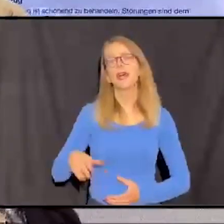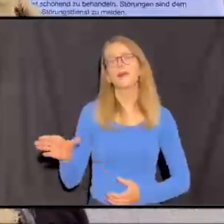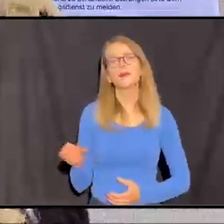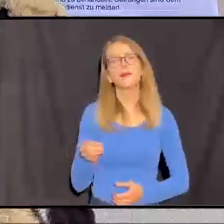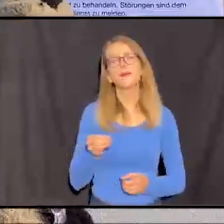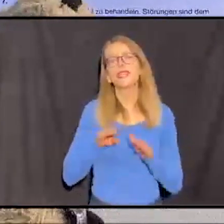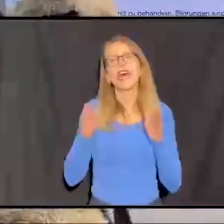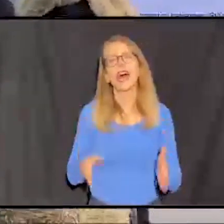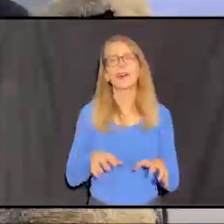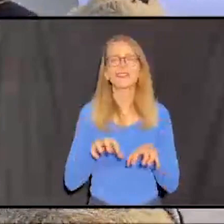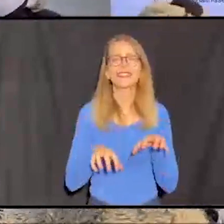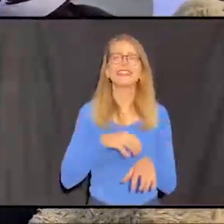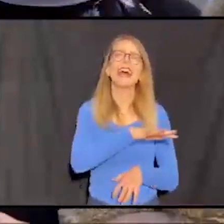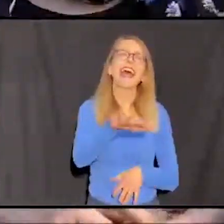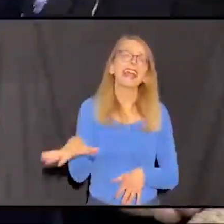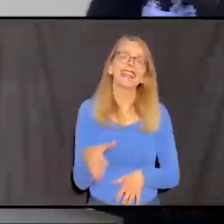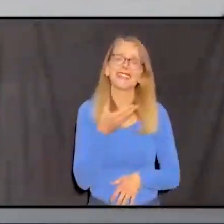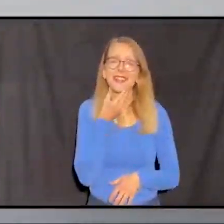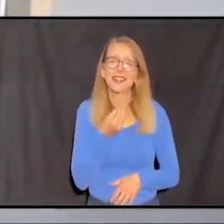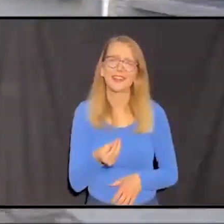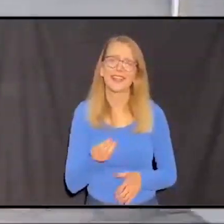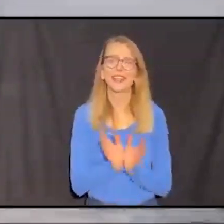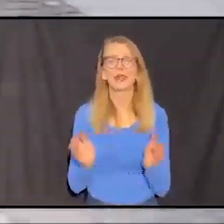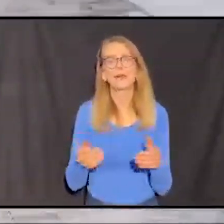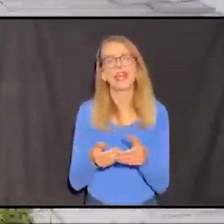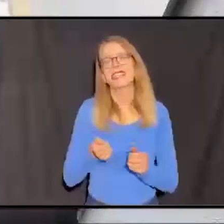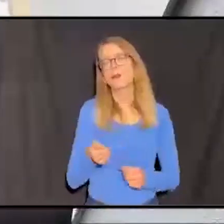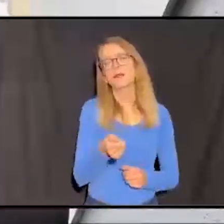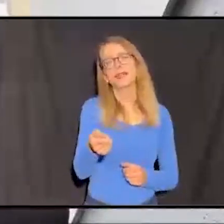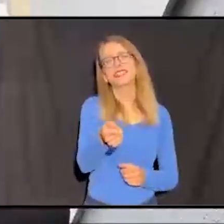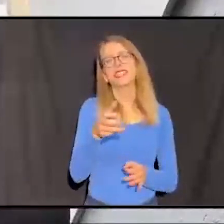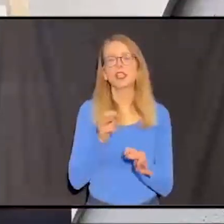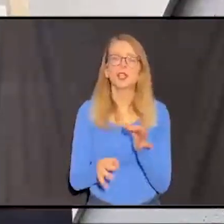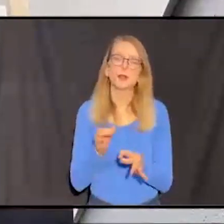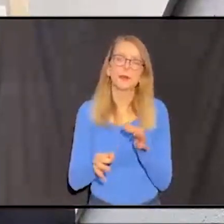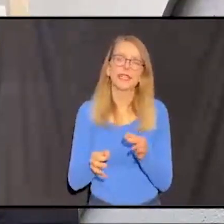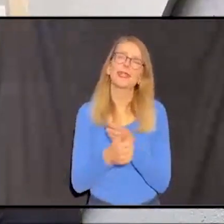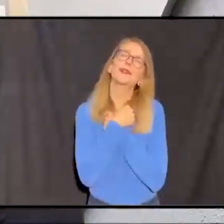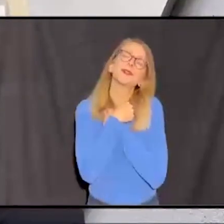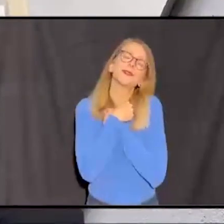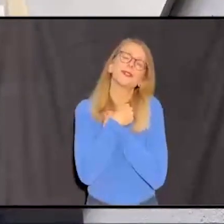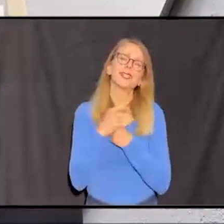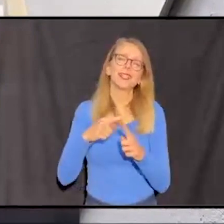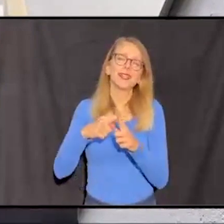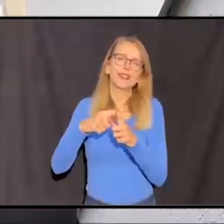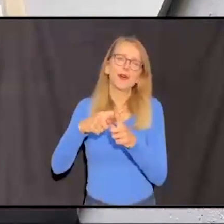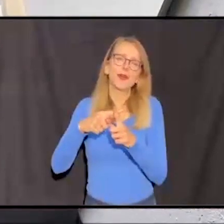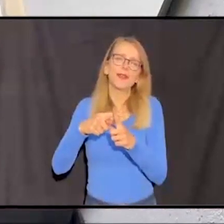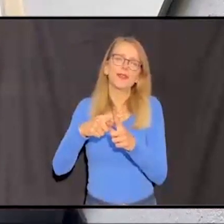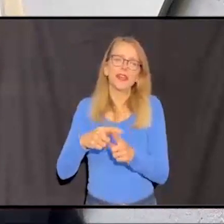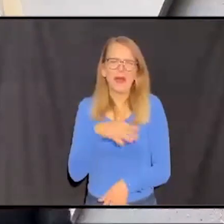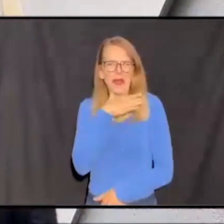ach ja unsere haustiere verschönern unser leben gemeinsame spaziergänge spielen streicheleinheiten